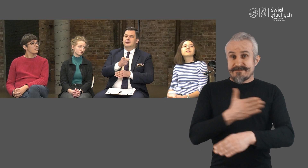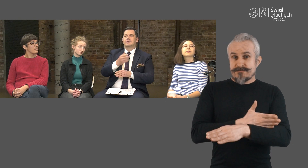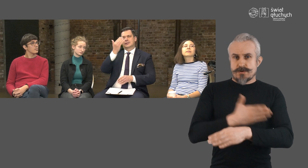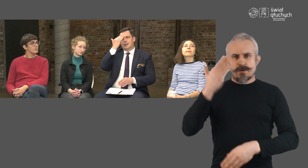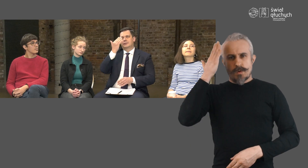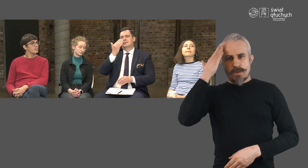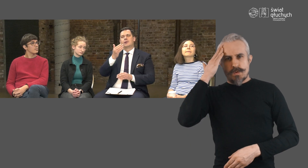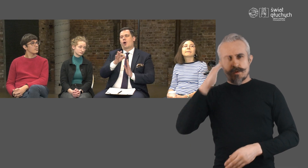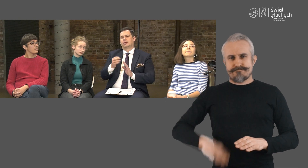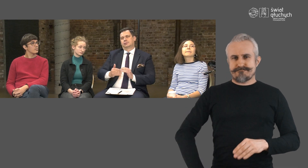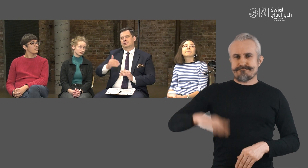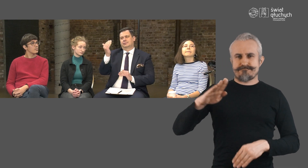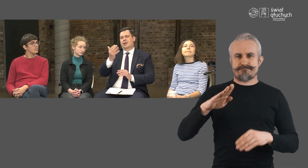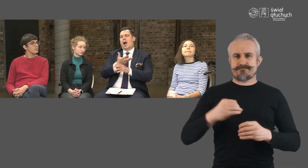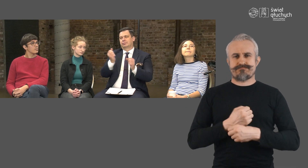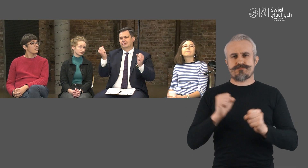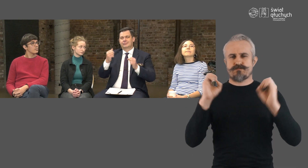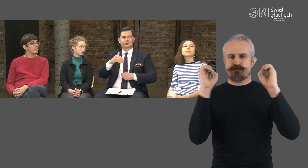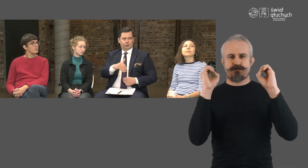Dlaczego? Bo wcześniej